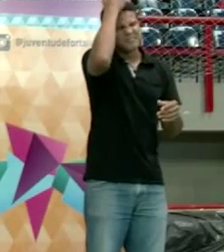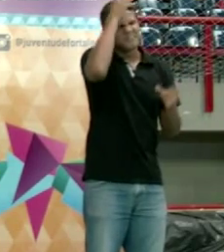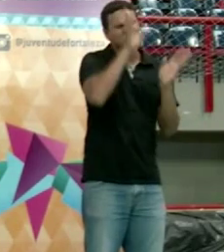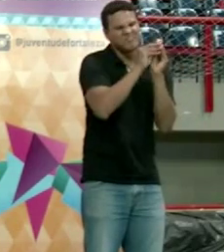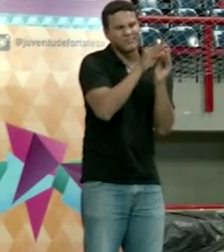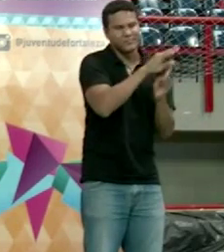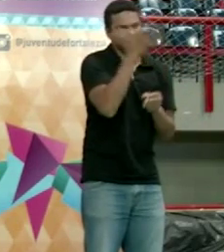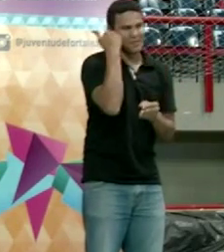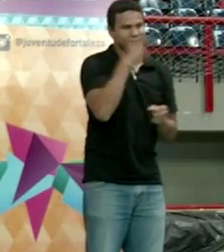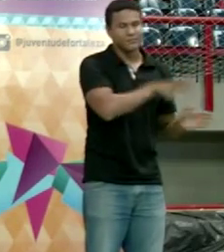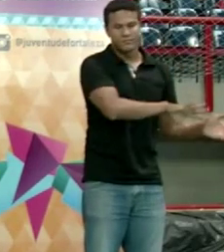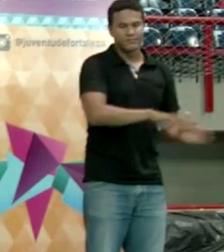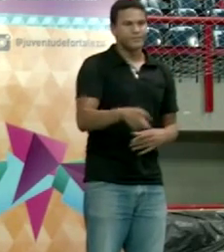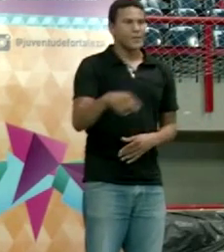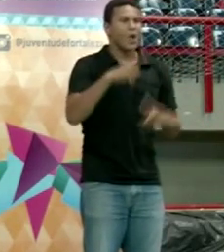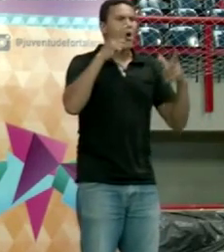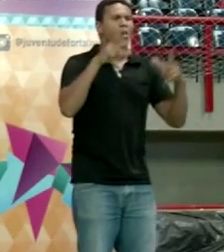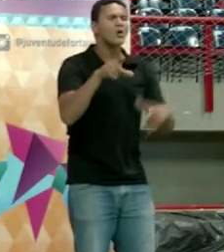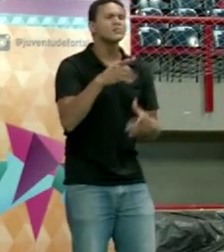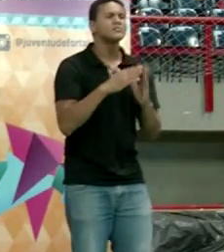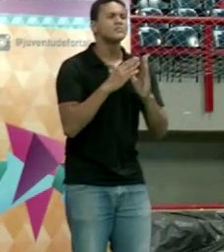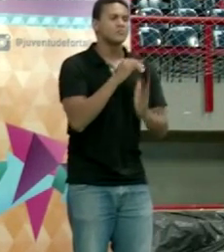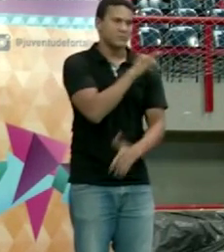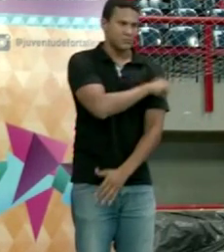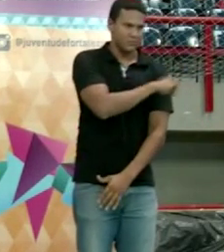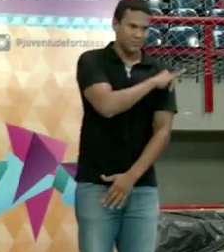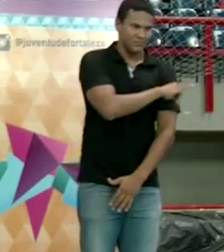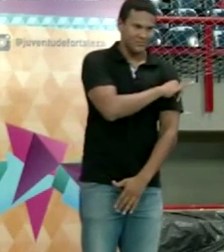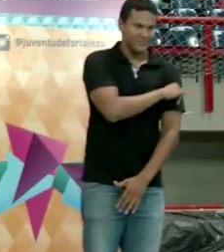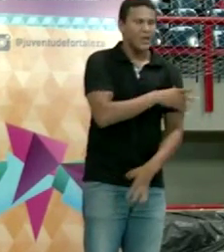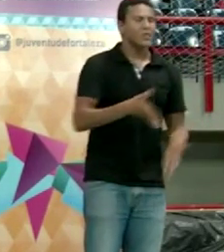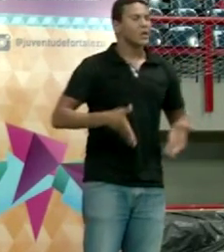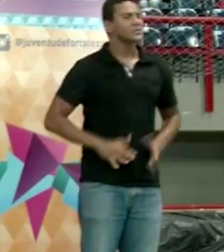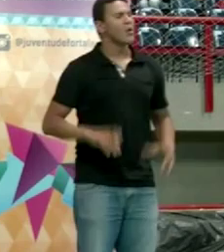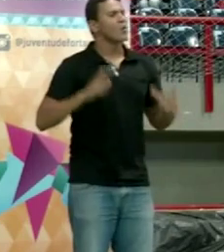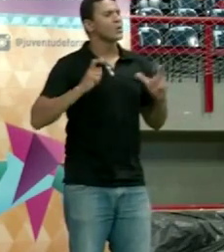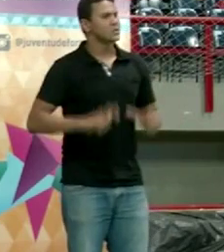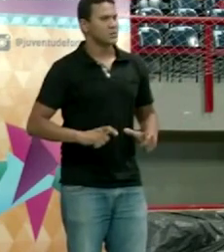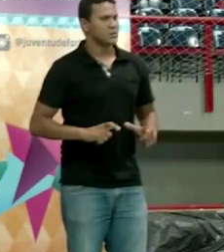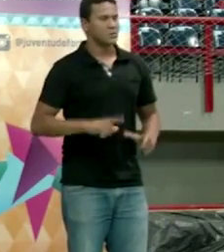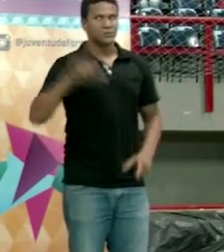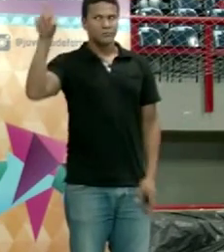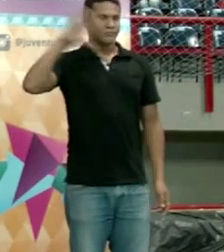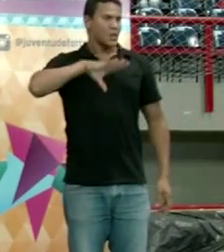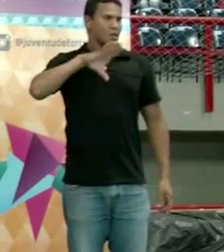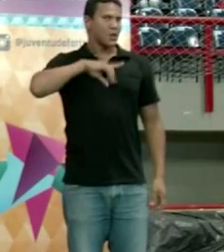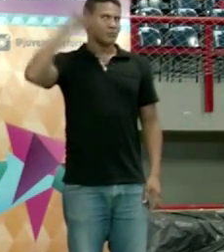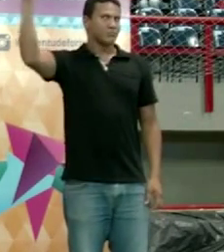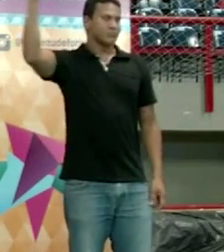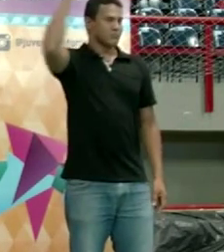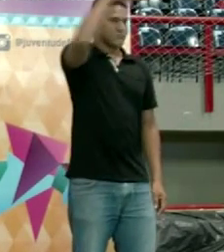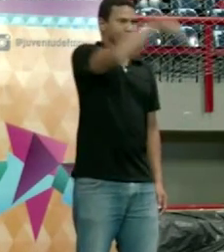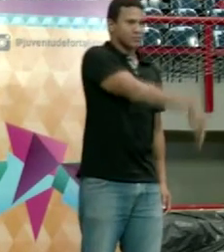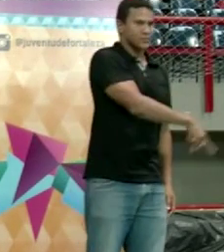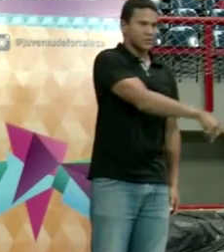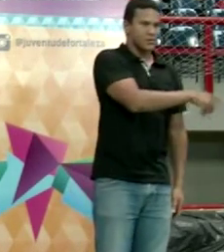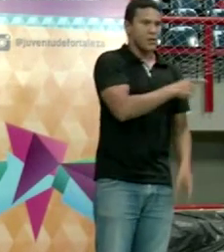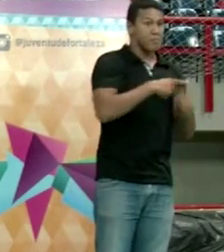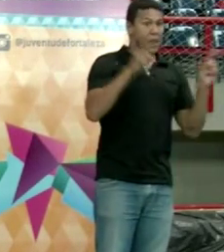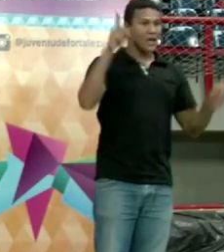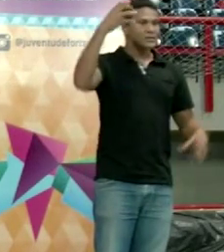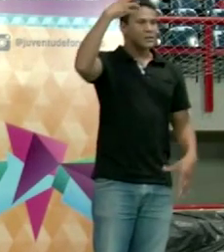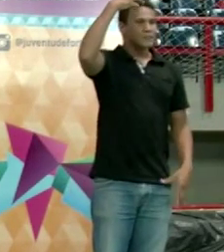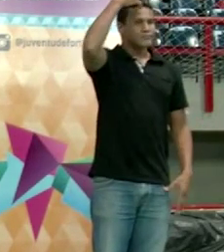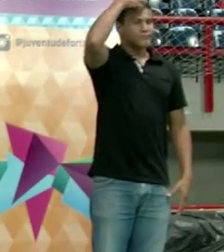morava? Rio de Janeiro. Ele nasceu onde? Portugal, mas ele era